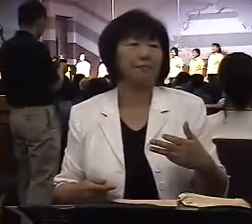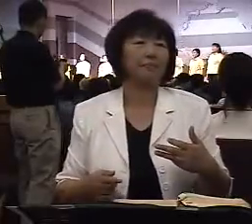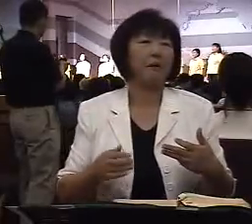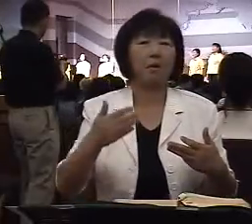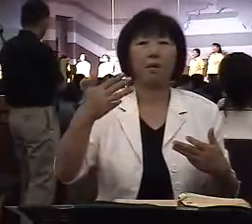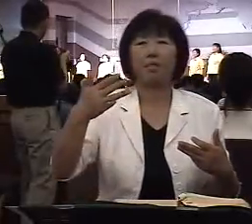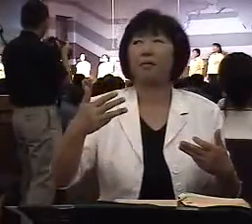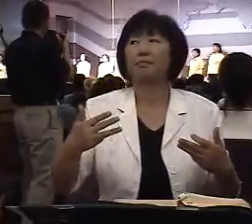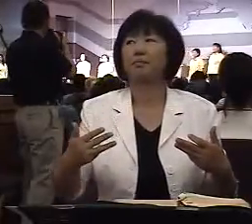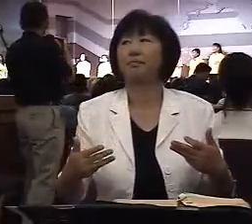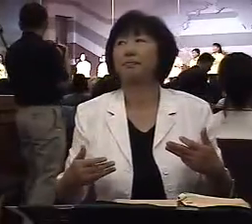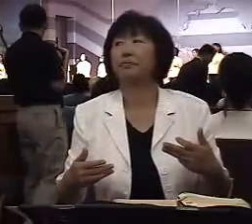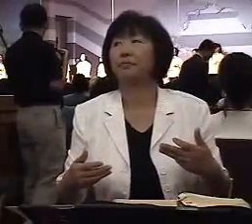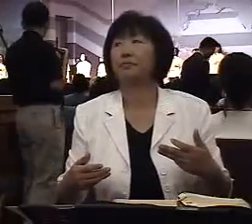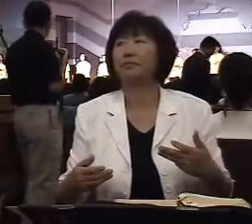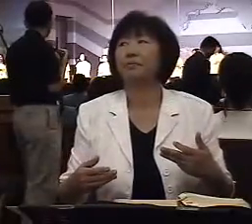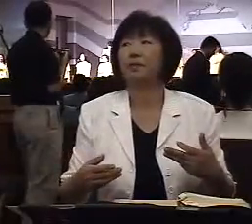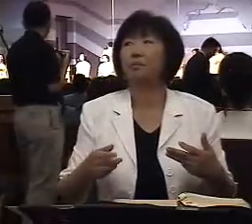올려드리겠습니다.